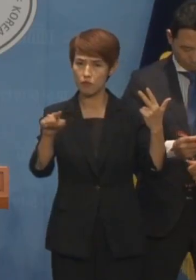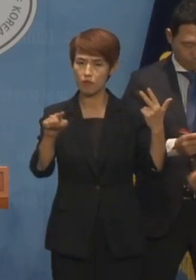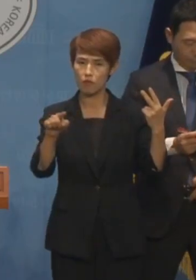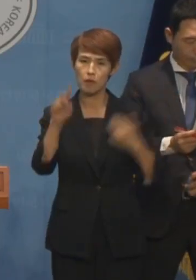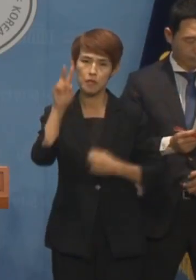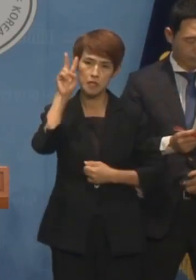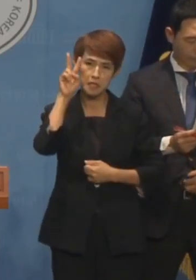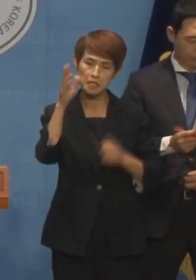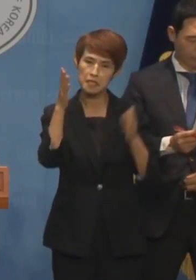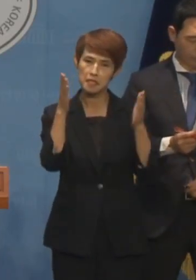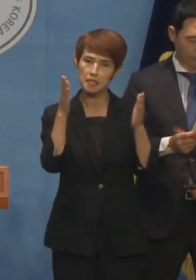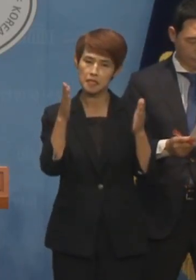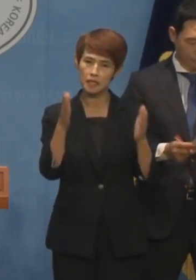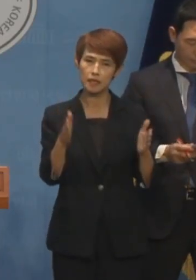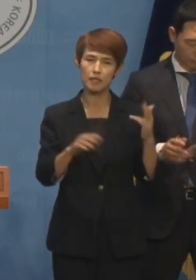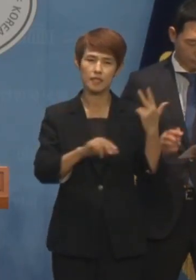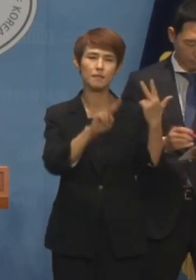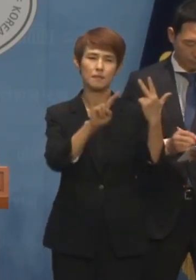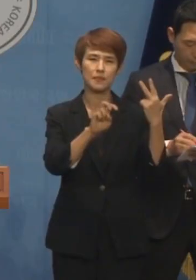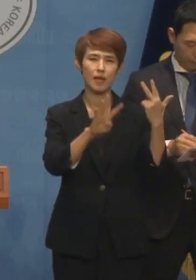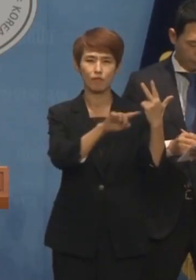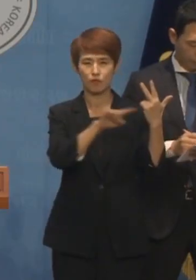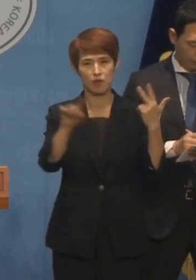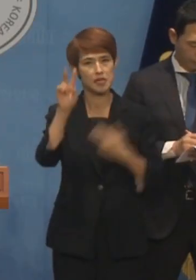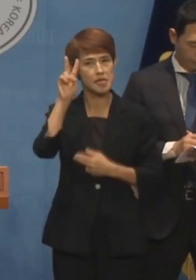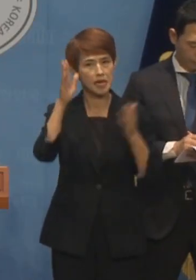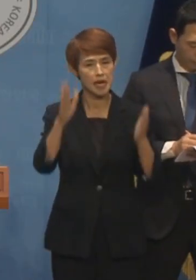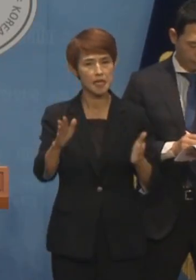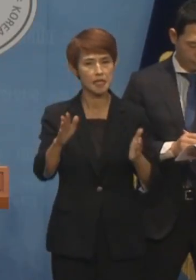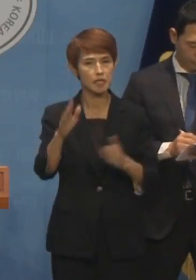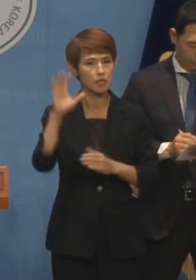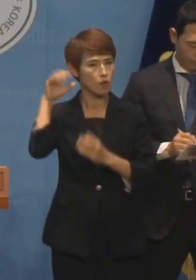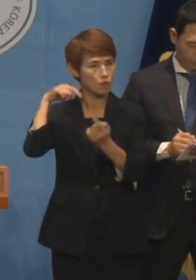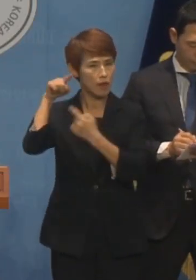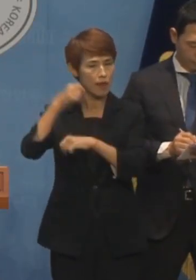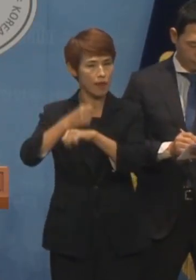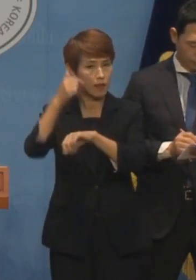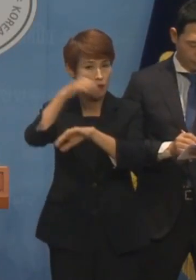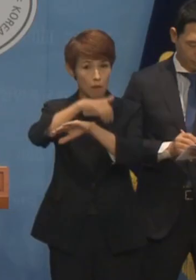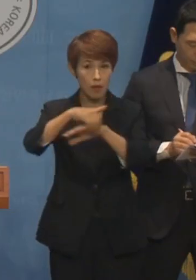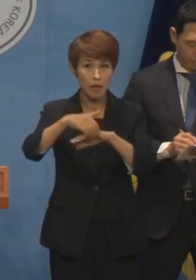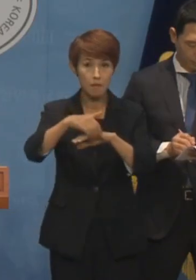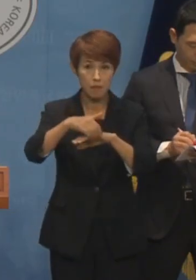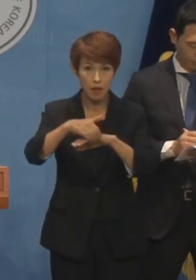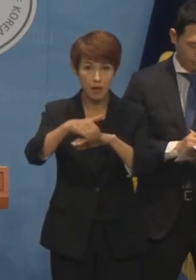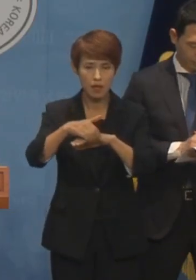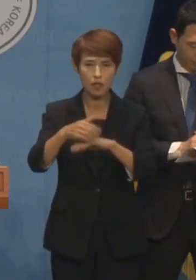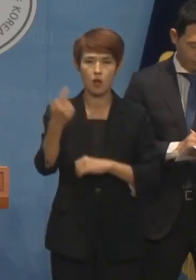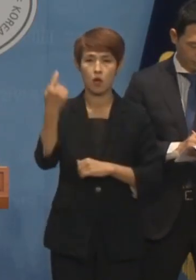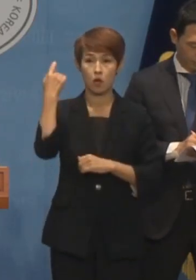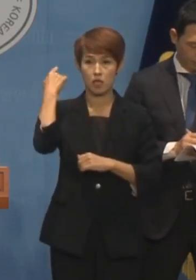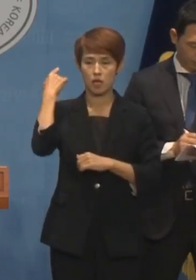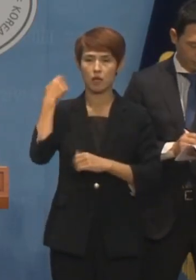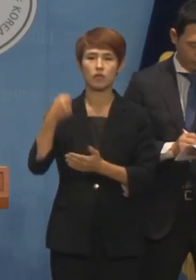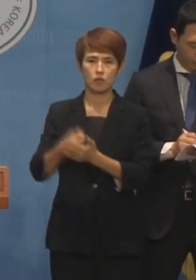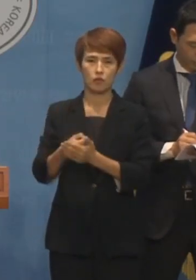이틀에 걸쳐서 인사청문회를 할 예정이었으나 어저께 저희가 의결로